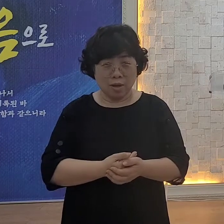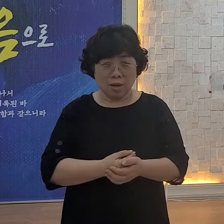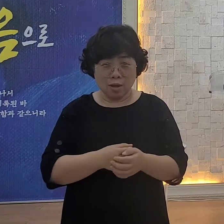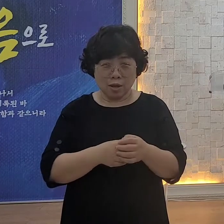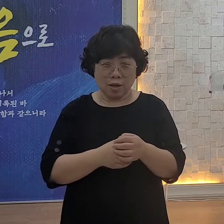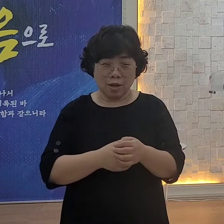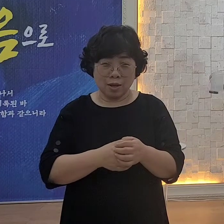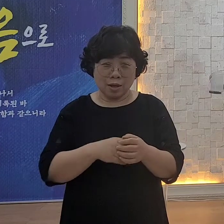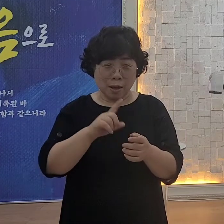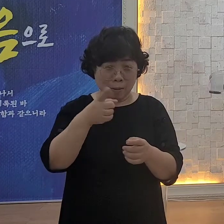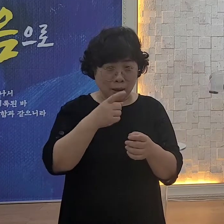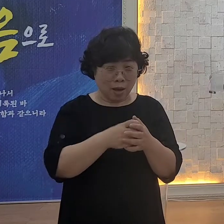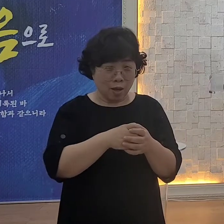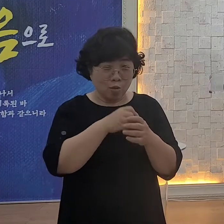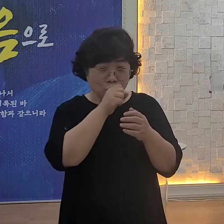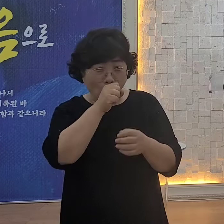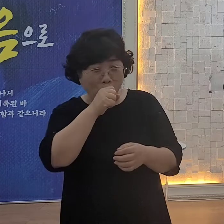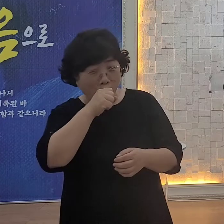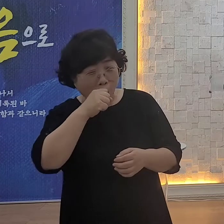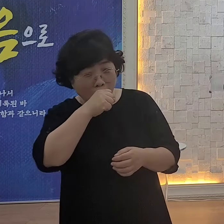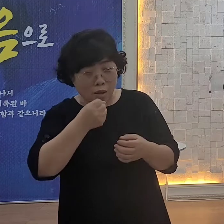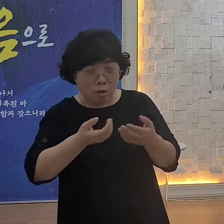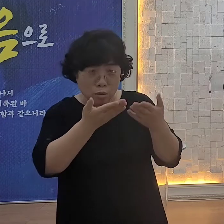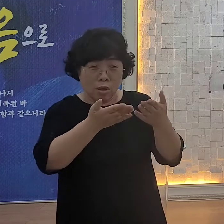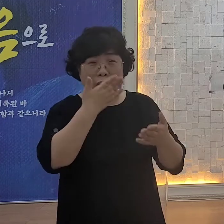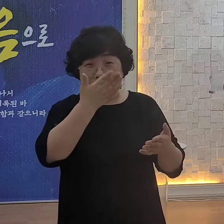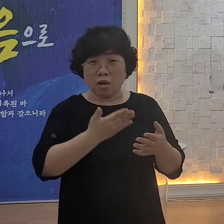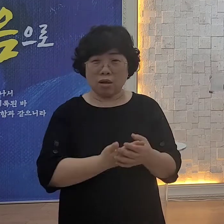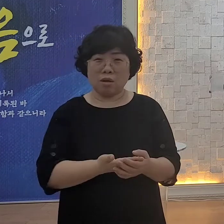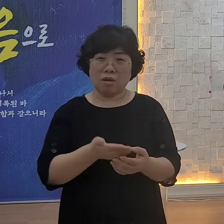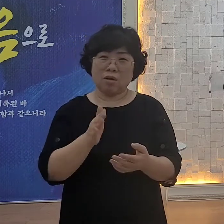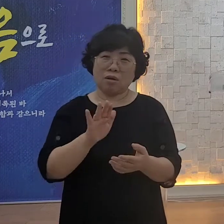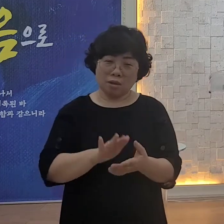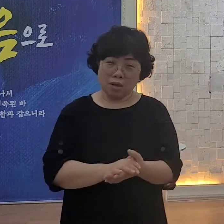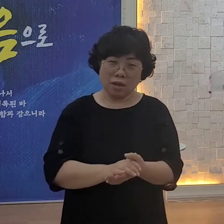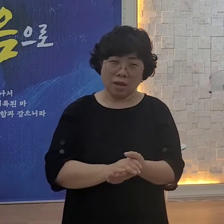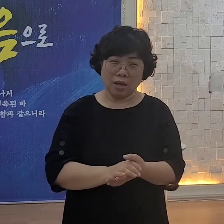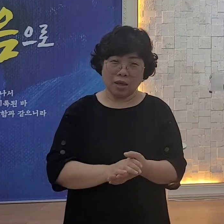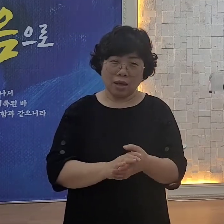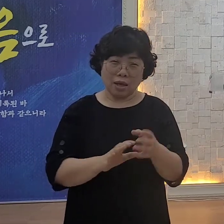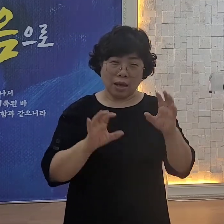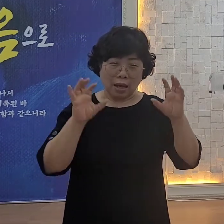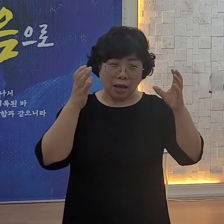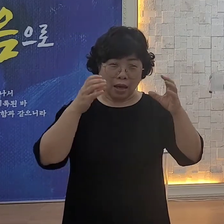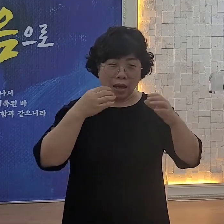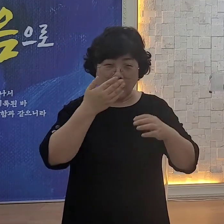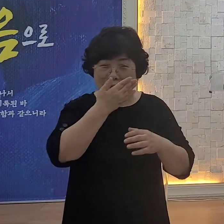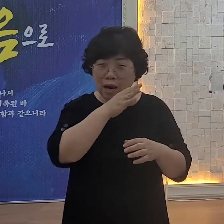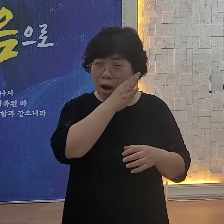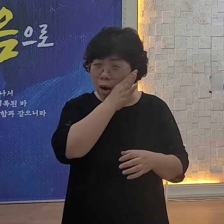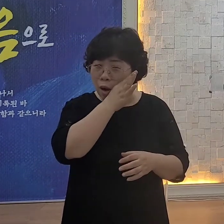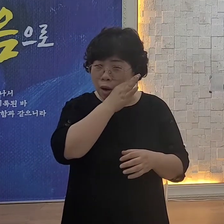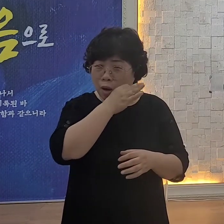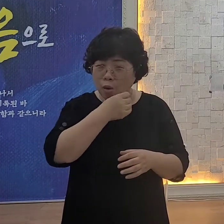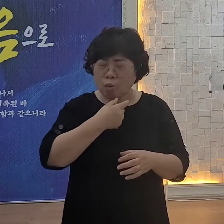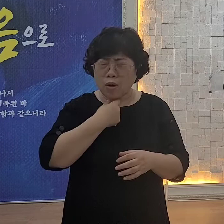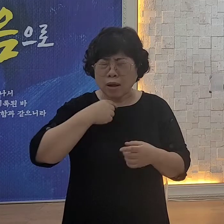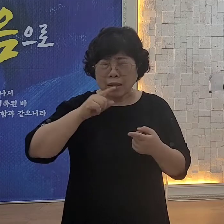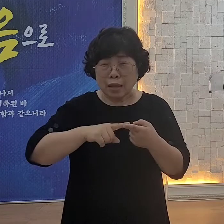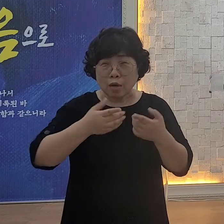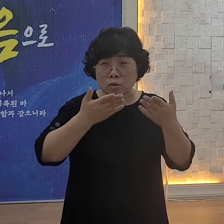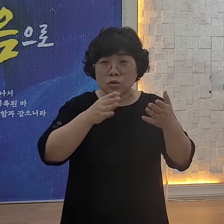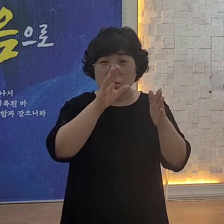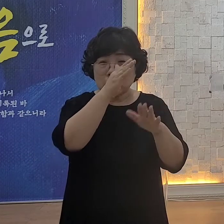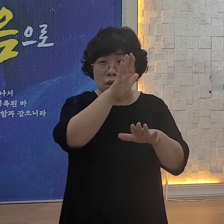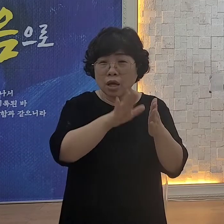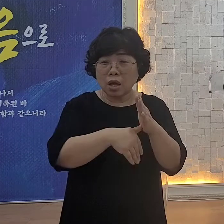추파춥스 100개 한 통 사가지고 줄 수도 있죠. 여러분, 그런데 이 아이가 사탕을 달라는 대로 주면 결국 그 아이가 어떻게